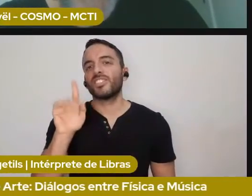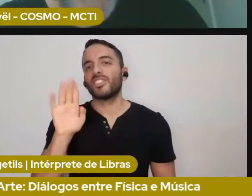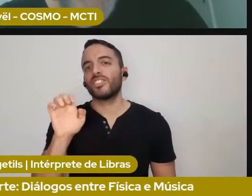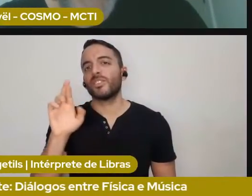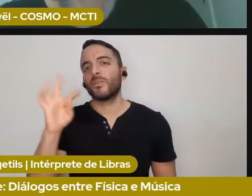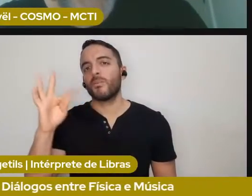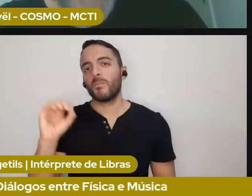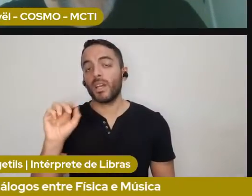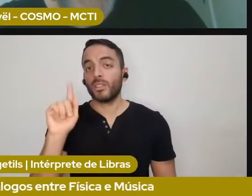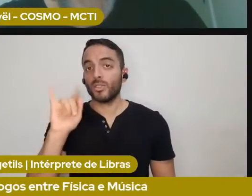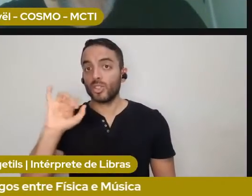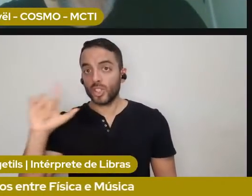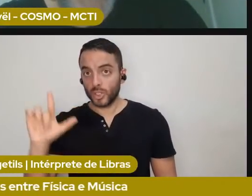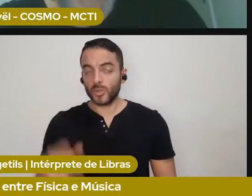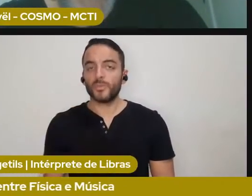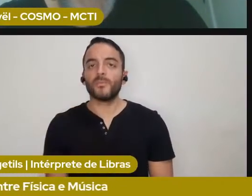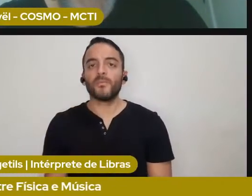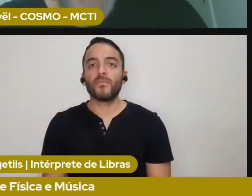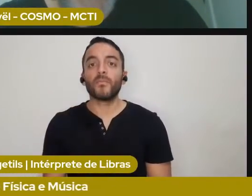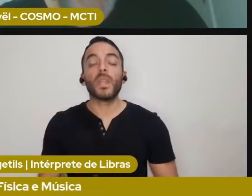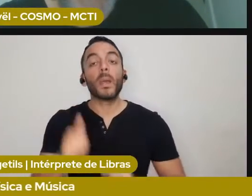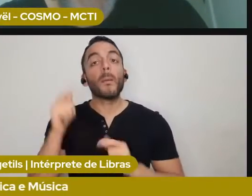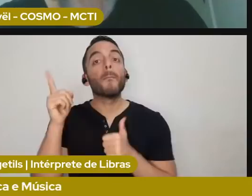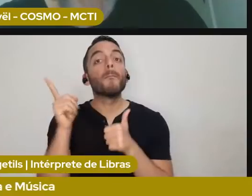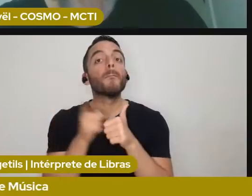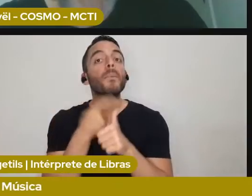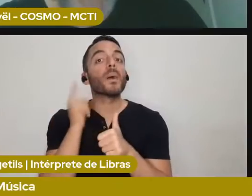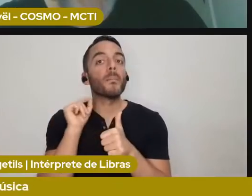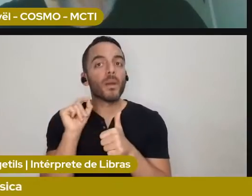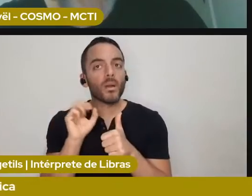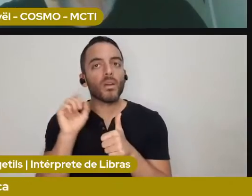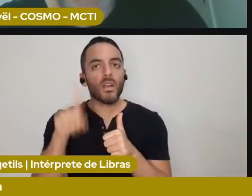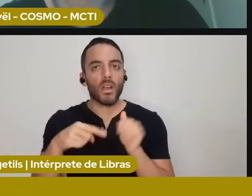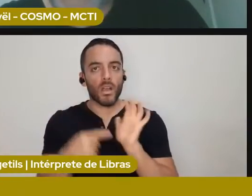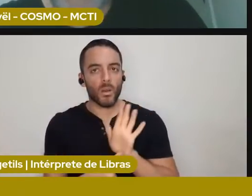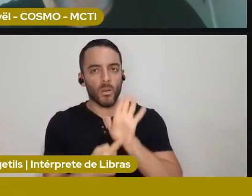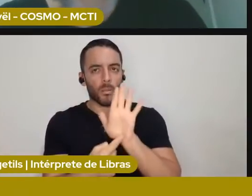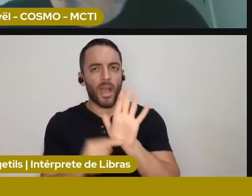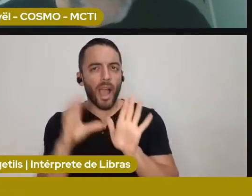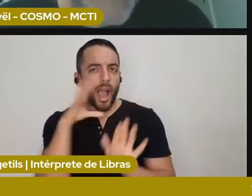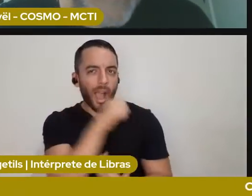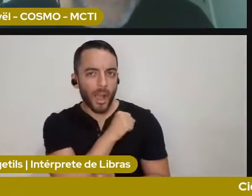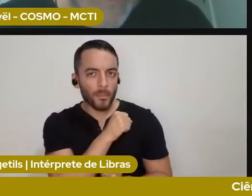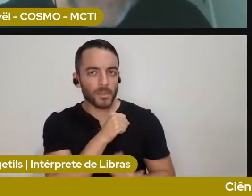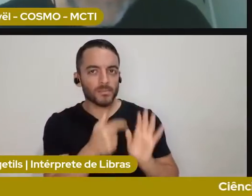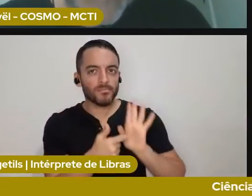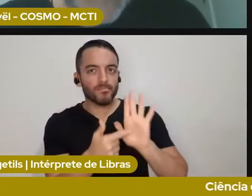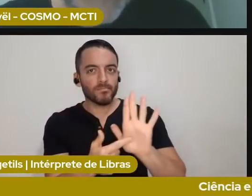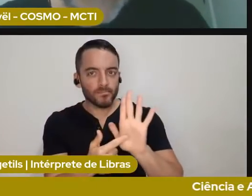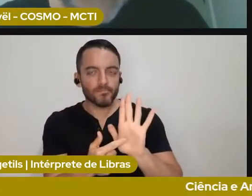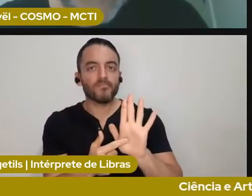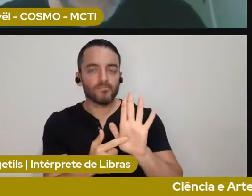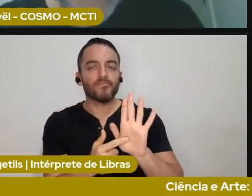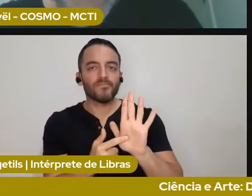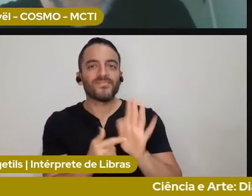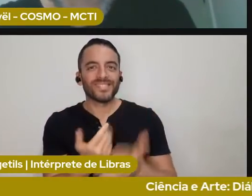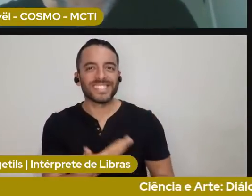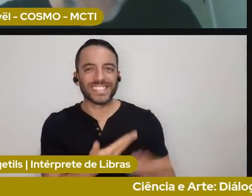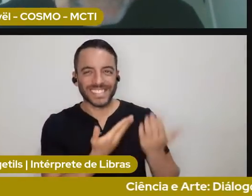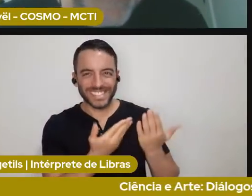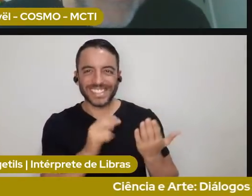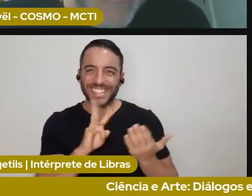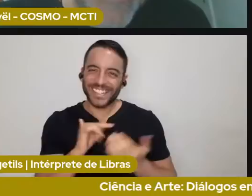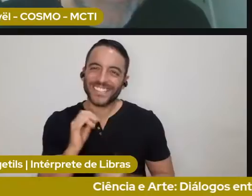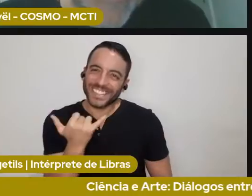Eu vou fazer, primeiro, uma apresentação rápida do Gil, que ele vai me desculpar de eu fazer